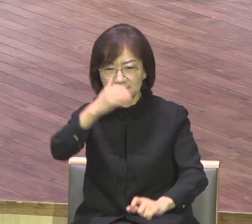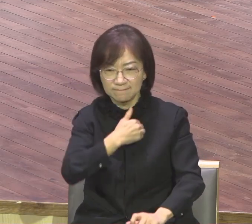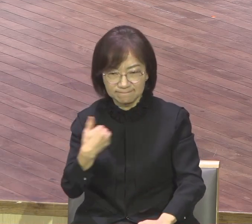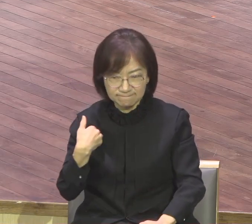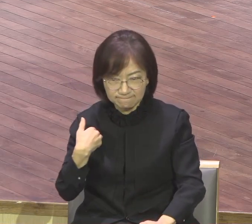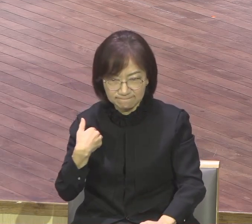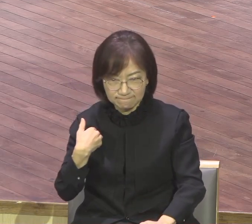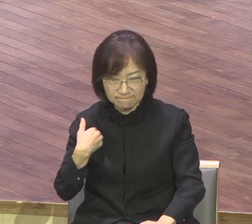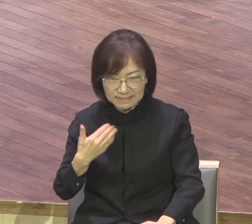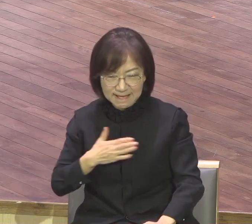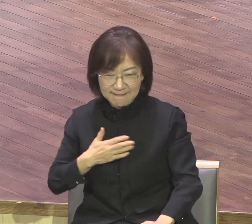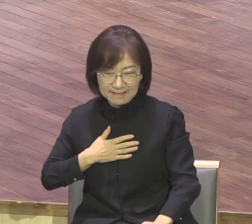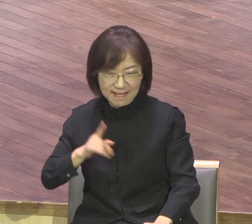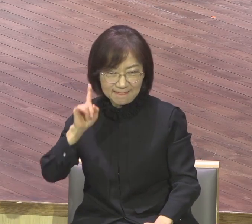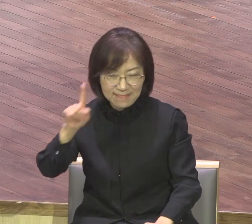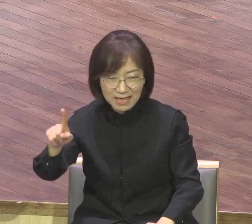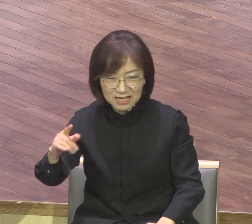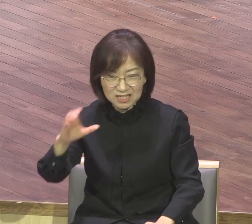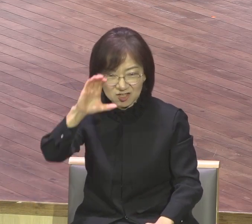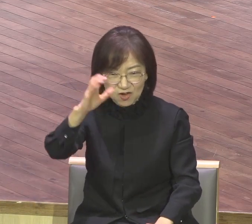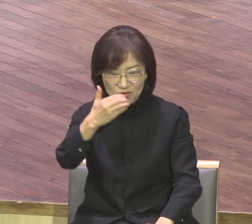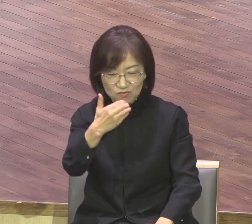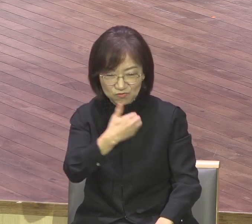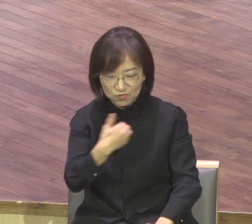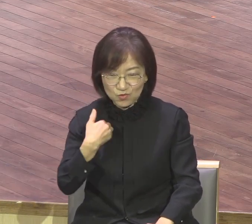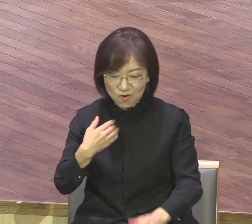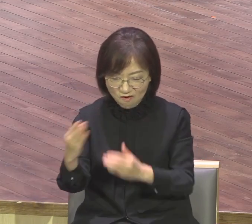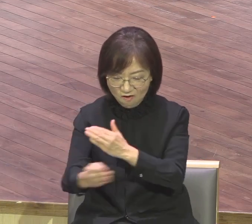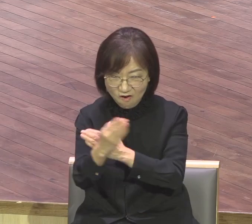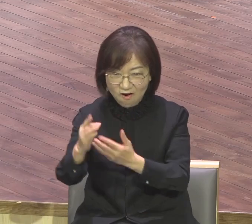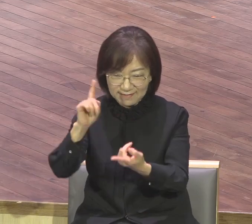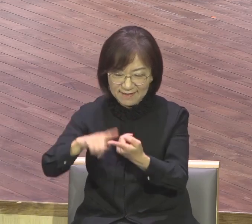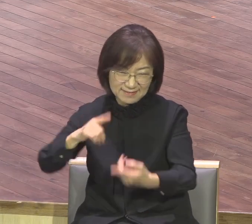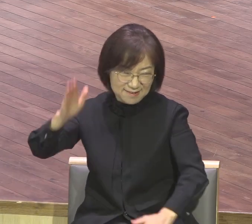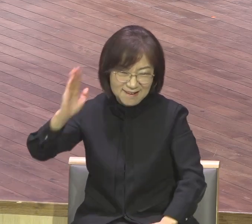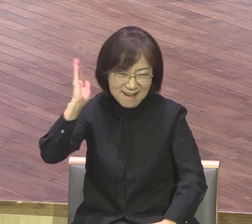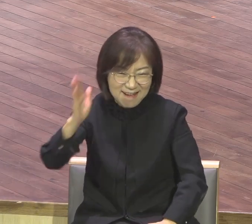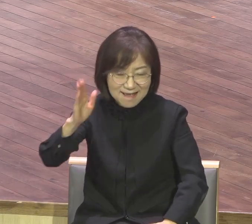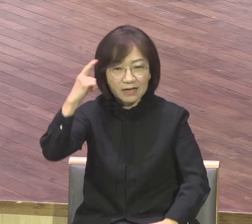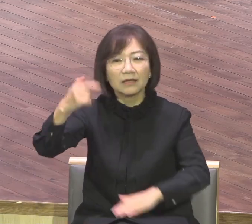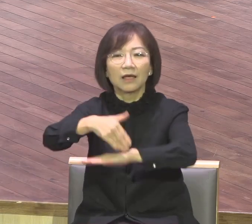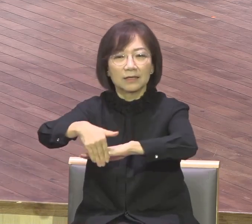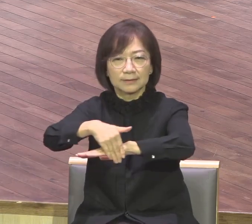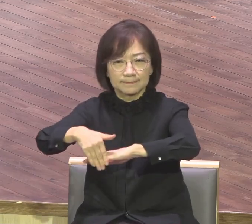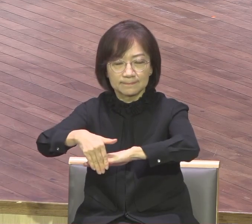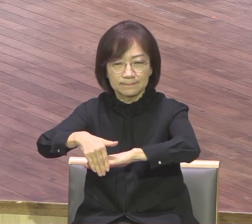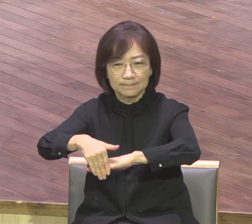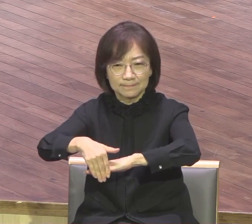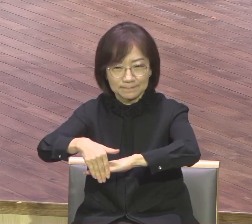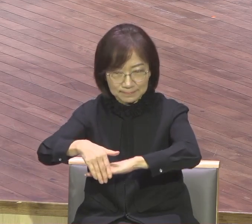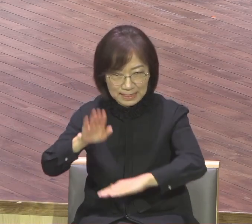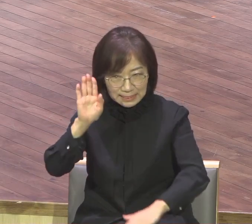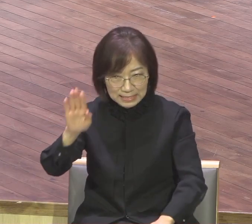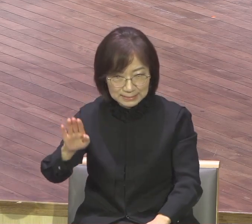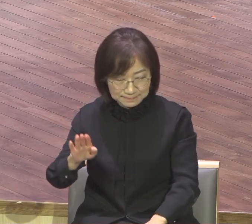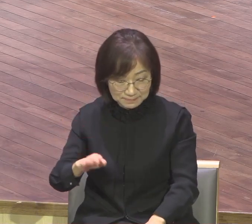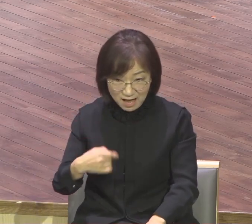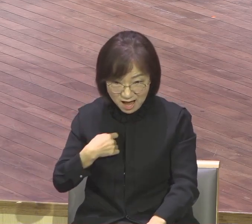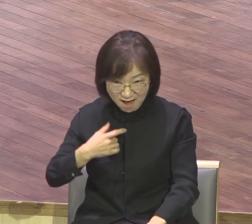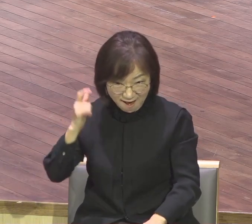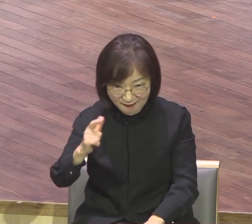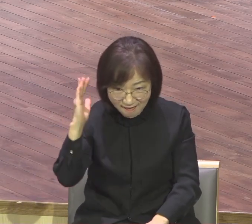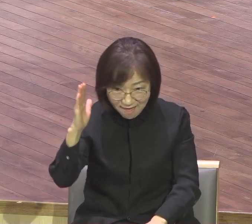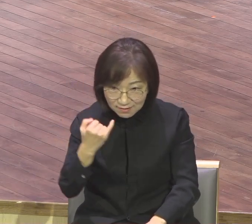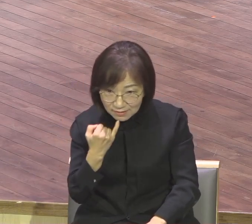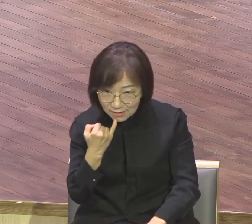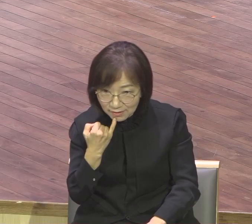생각하세요? Mañana va a llegar 600 pastores y yo voy a dar la palabra. ¿Ustedes cómo piensan?